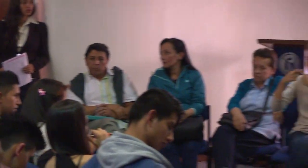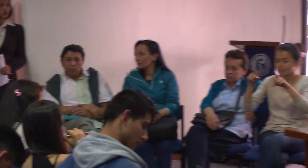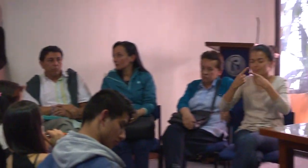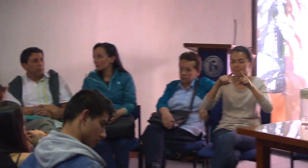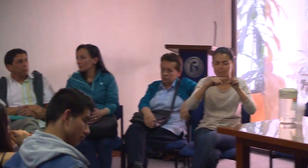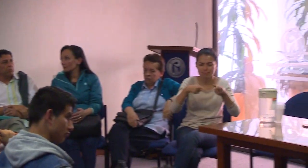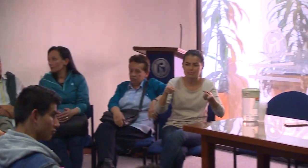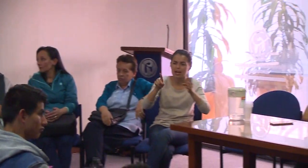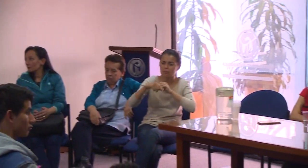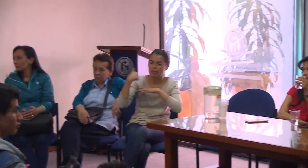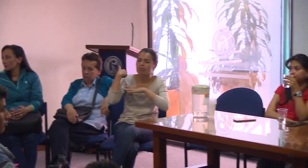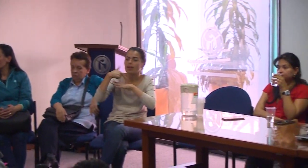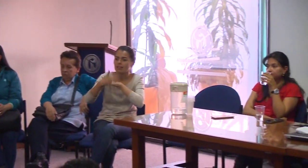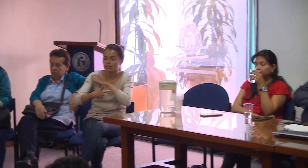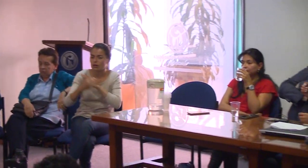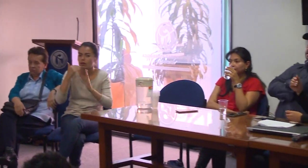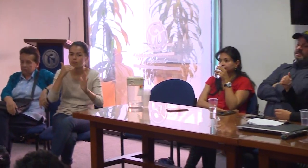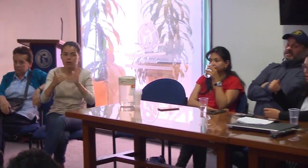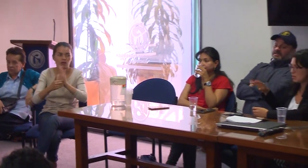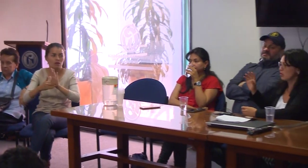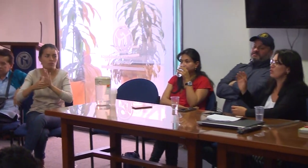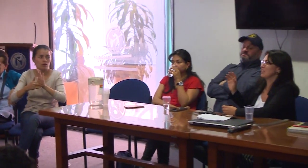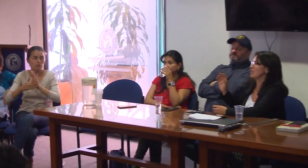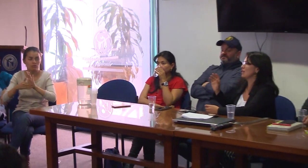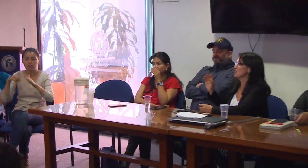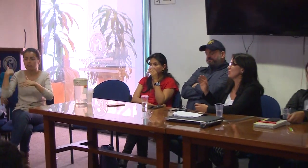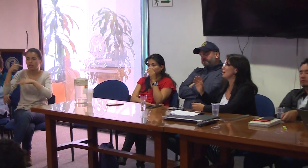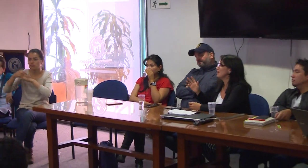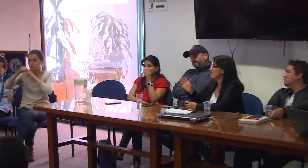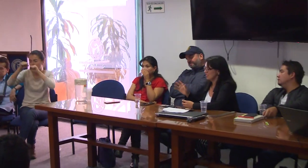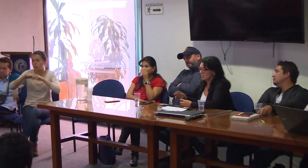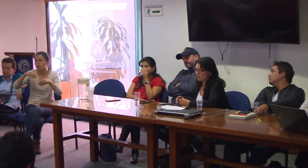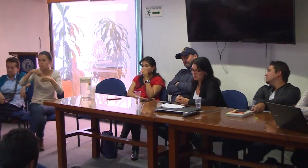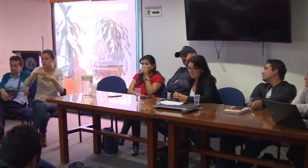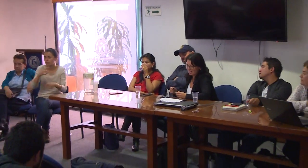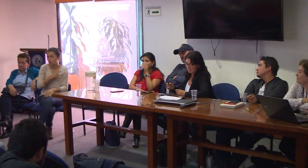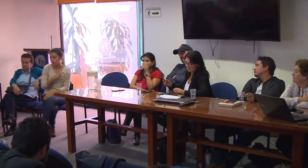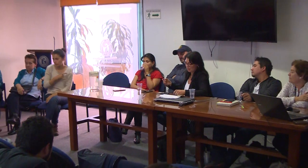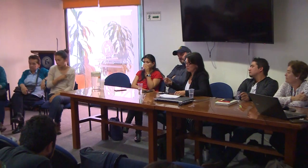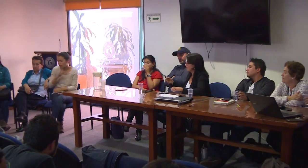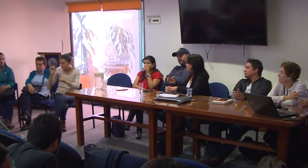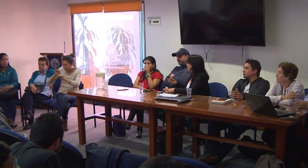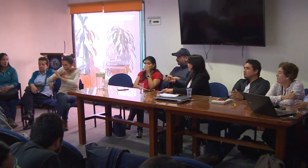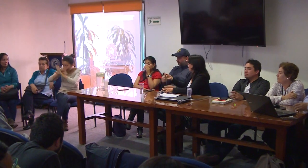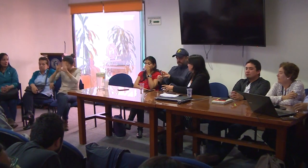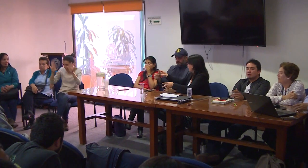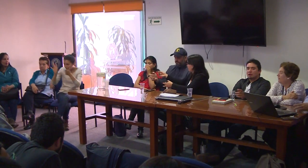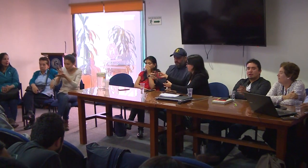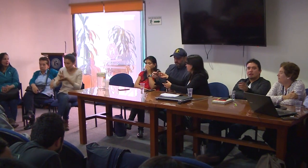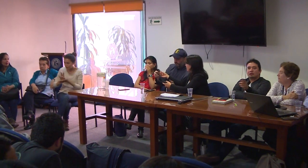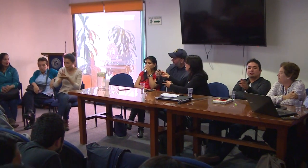culturales, eso ahí sí, pero lo tradicional puede ser hasta en nuestra misma universidad, ¿no? O sea, solo para aclarar eso.